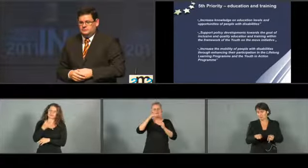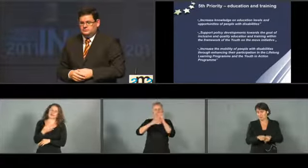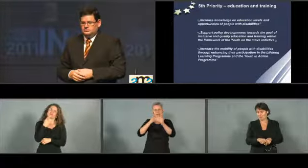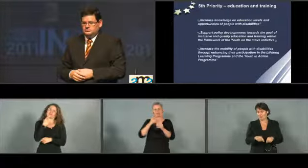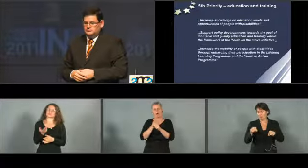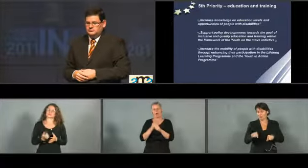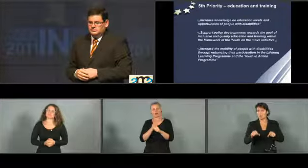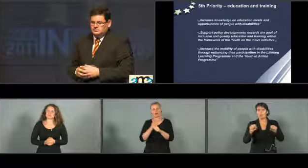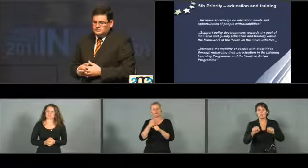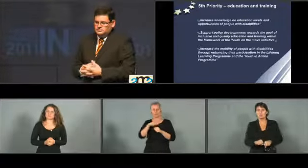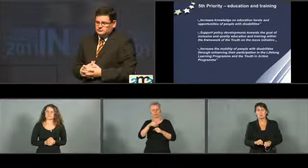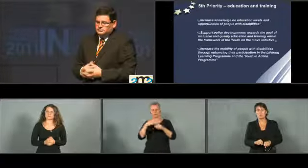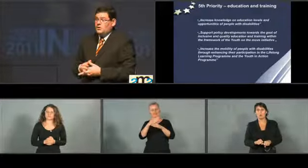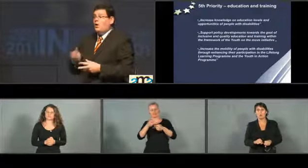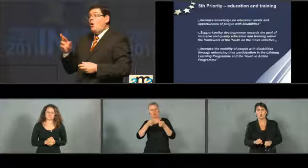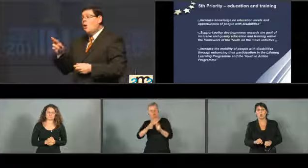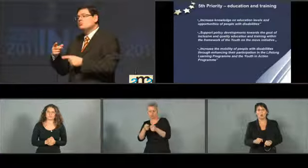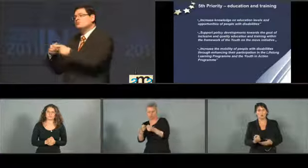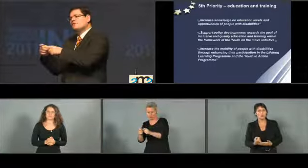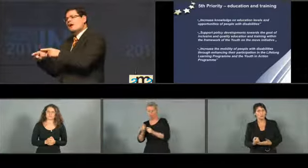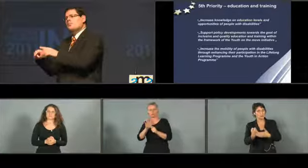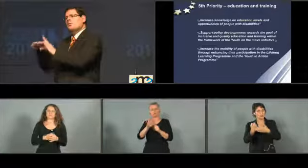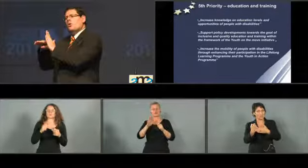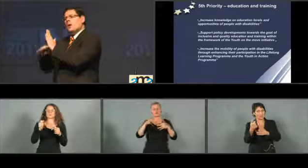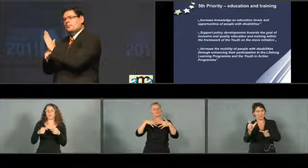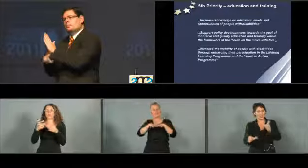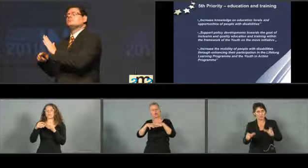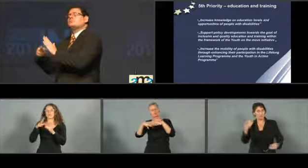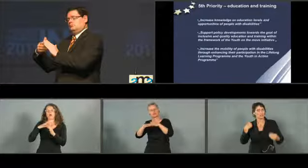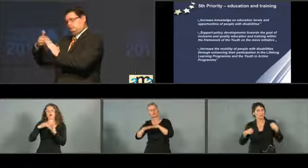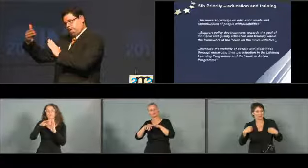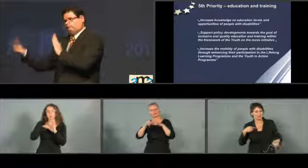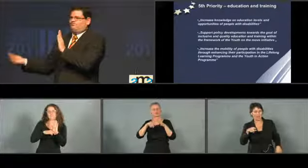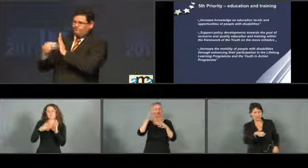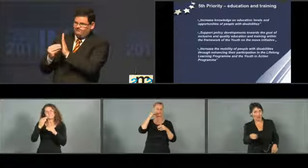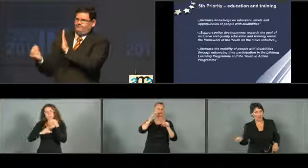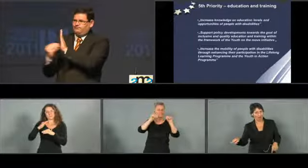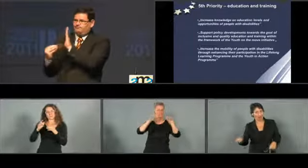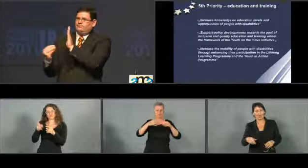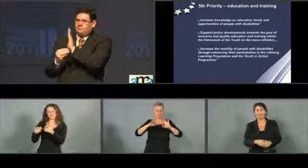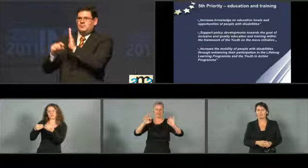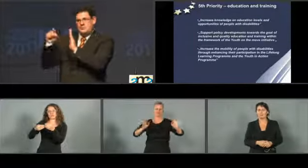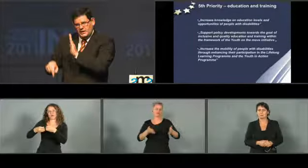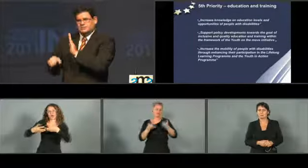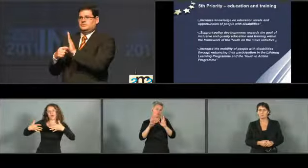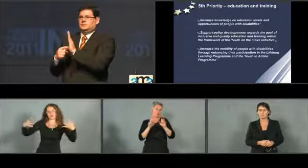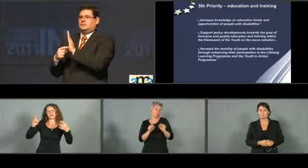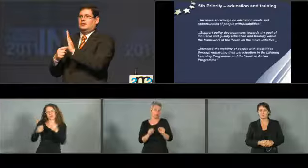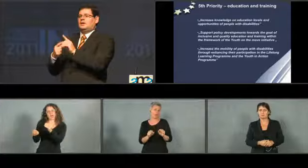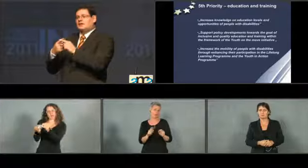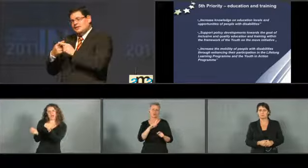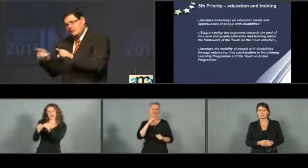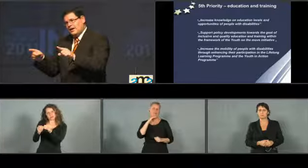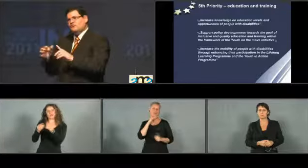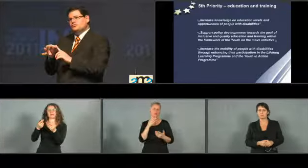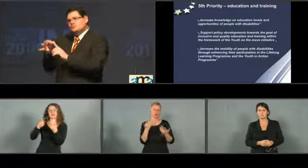dans les systèmes de formation par des mesures d'aide et d'encouragement. Il y a des moyens, des programmes qui